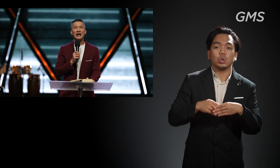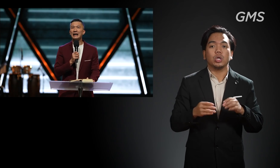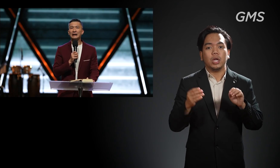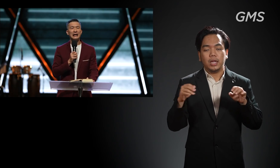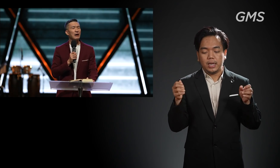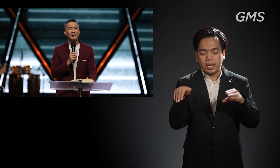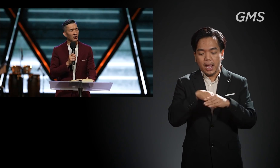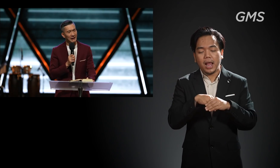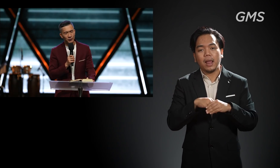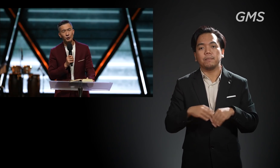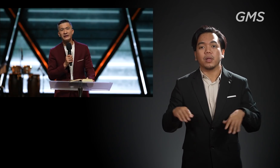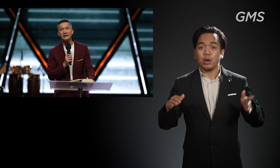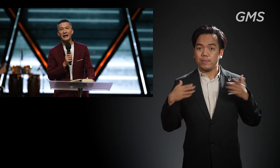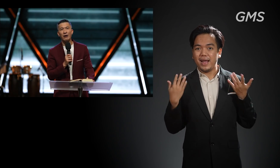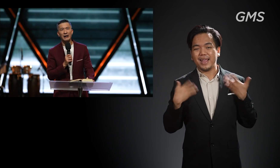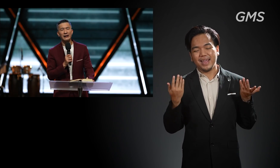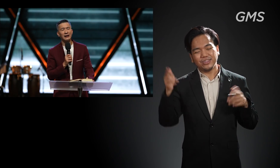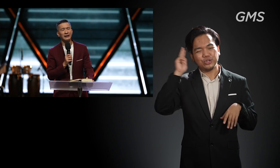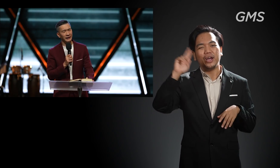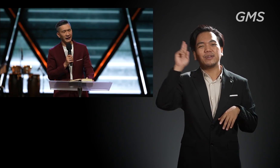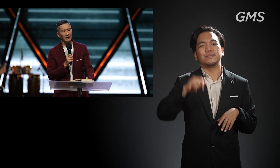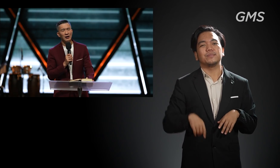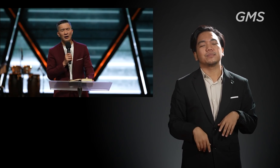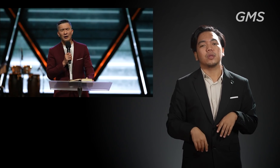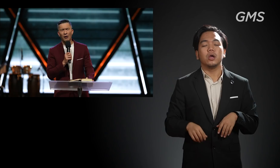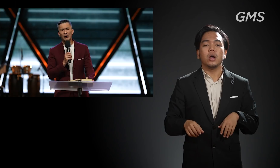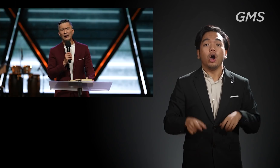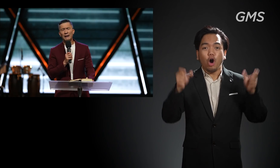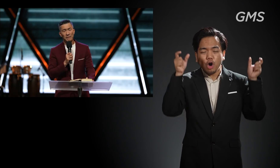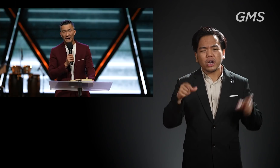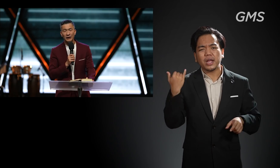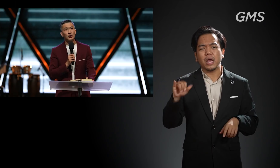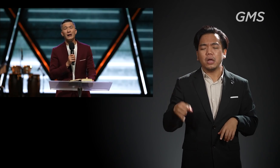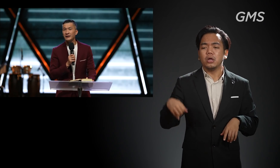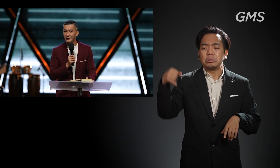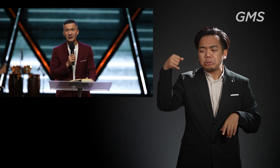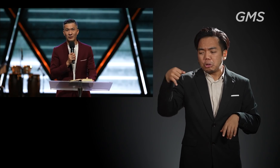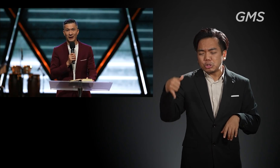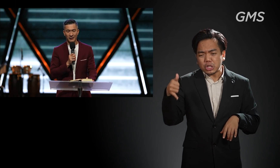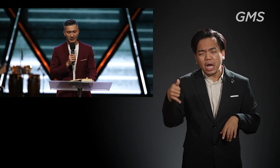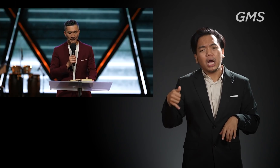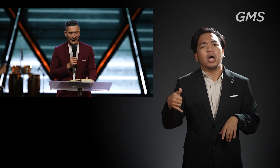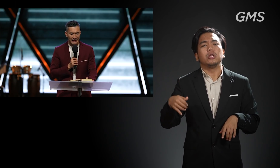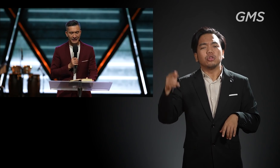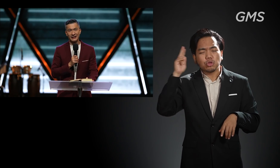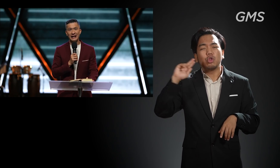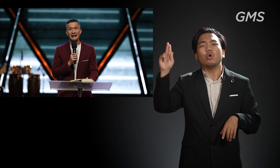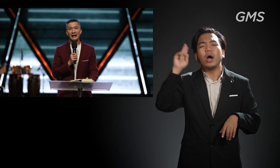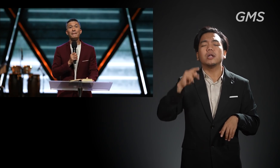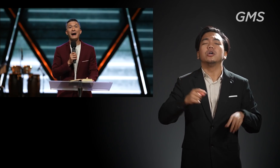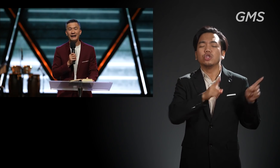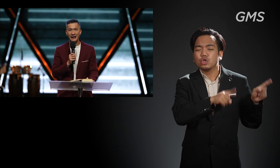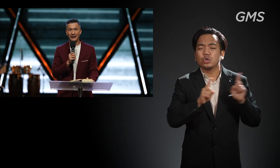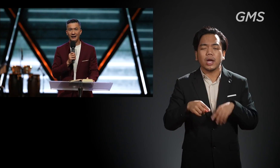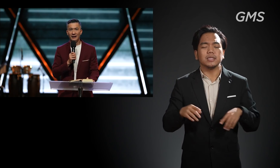tanpa syarat. Karena orang berdosa pun Tuhan cintai. Orang yang kikir, orang yang pelit, Tuhan cinta semua. Tapi kasih di sini